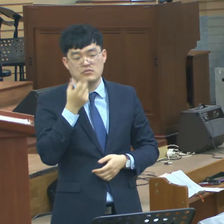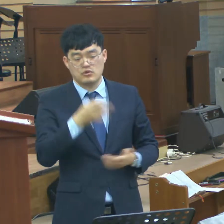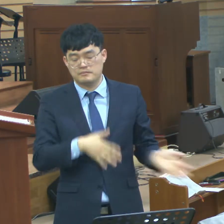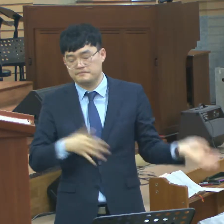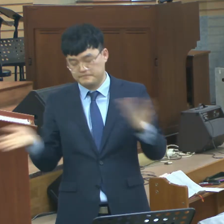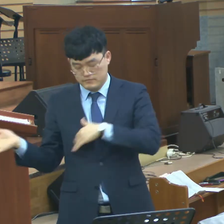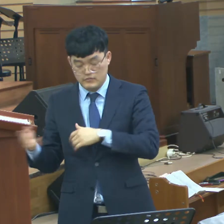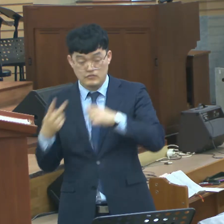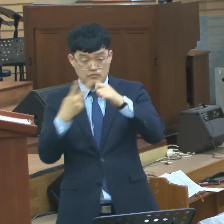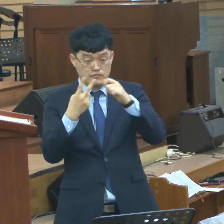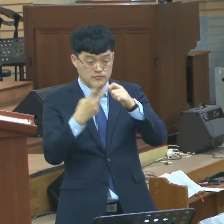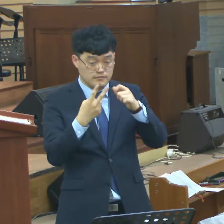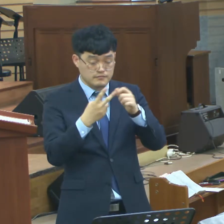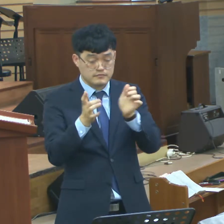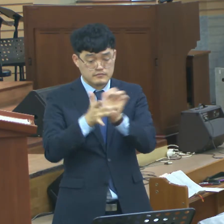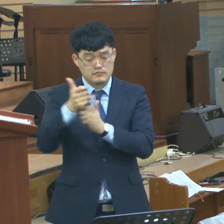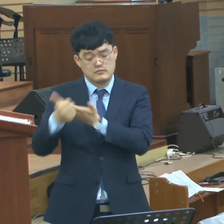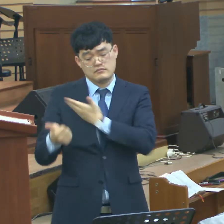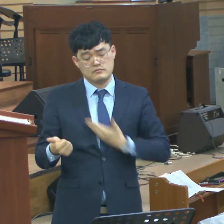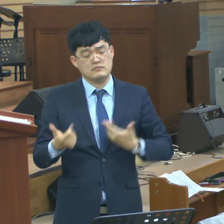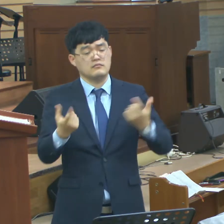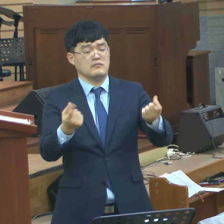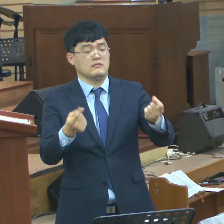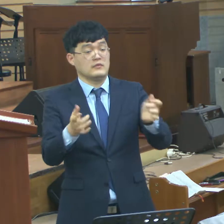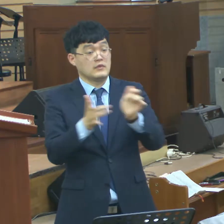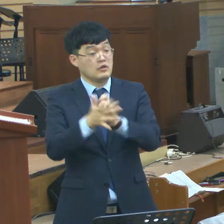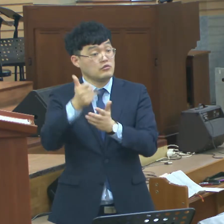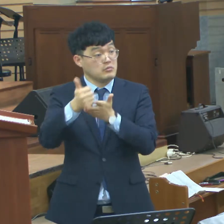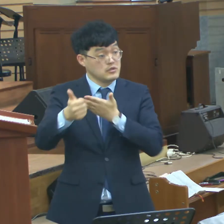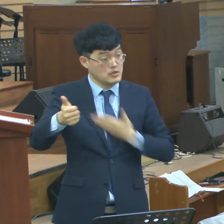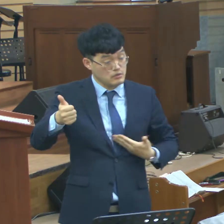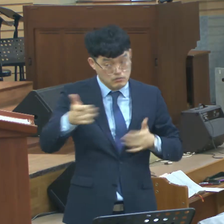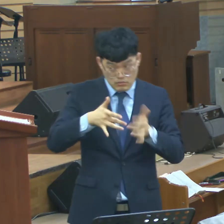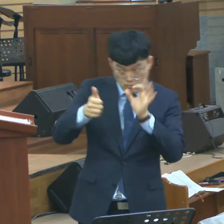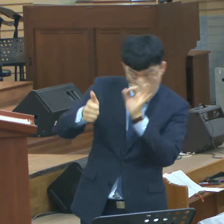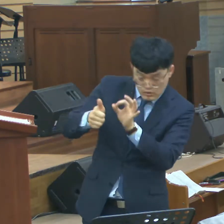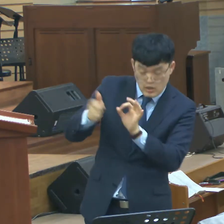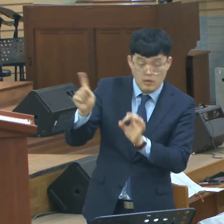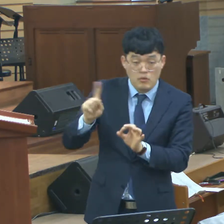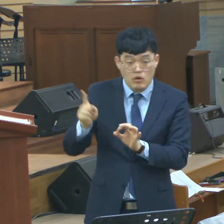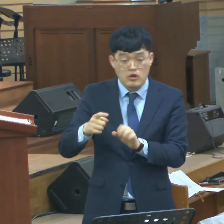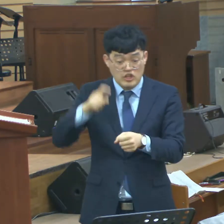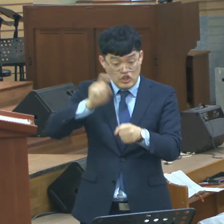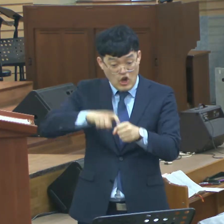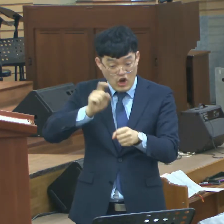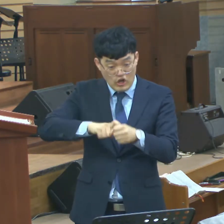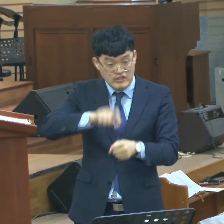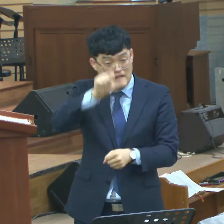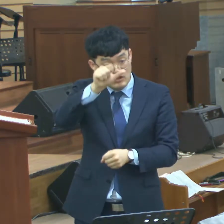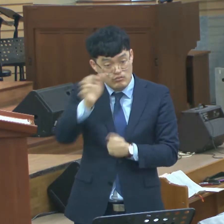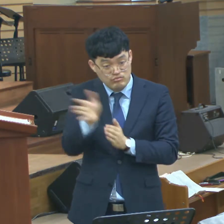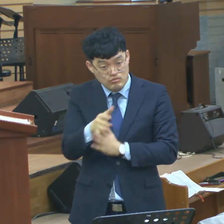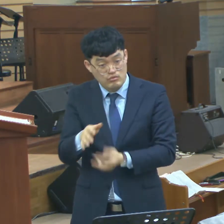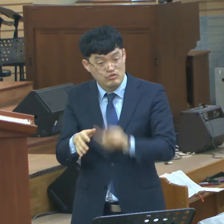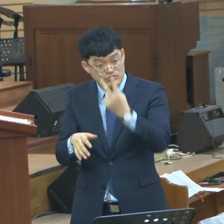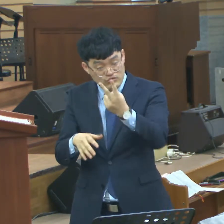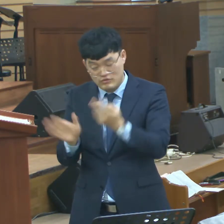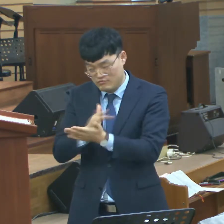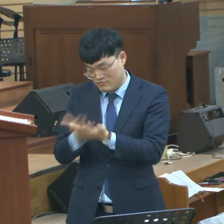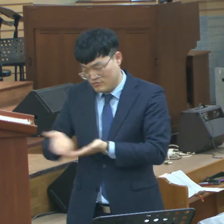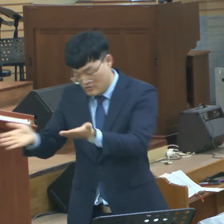제자들이에요. 오병이어의 기적을 봤고요. 예수님 물 위로 올라오는 기적을 봤고 중풍병, 나병, 죽은 자가 살아나는 기적도